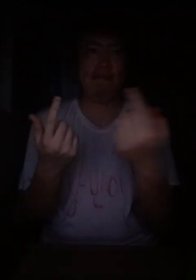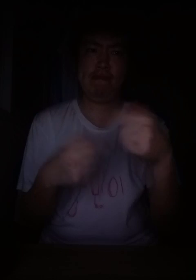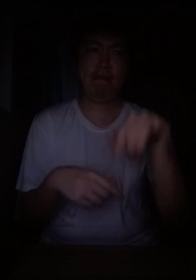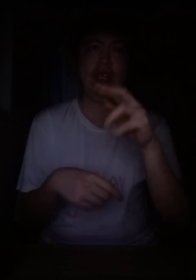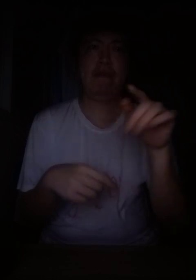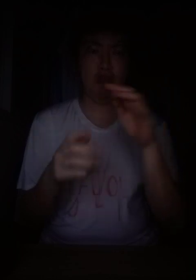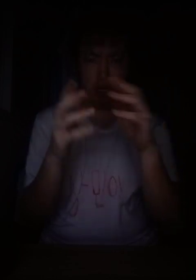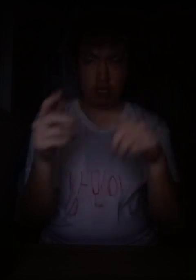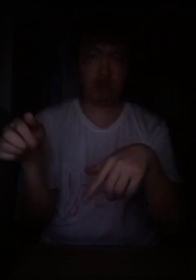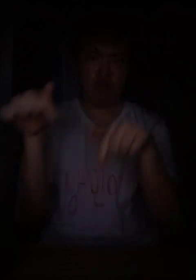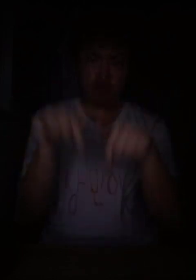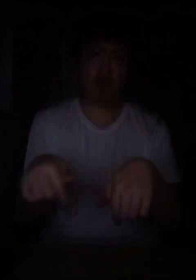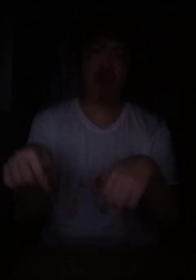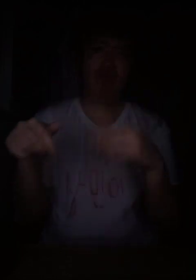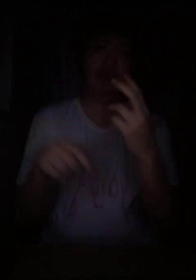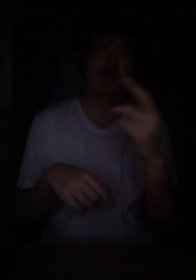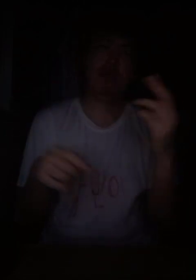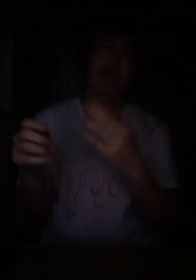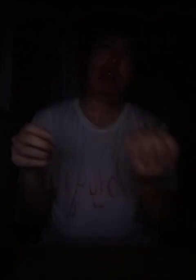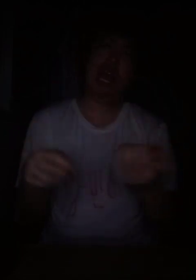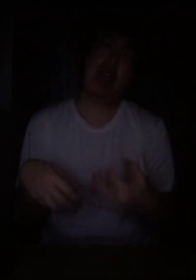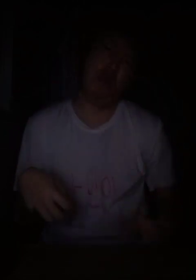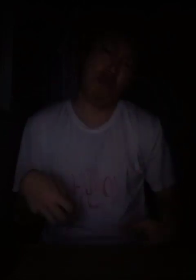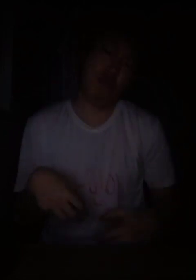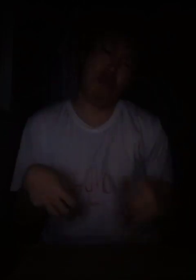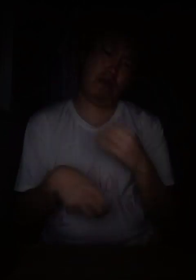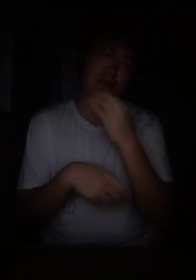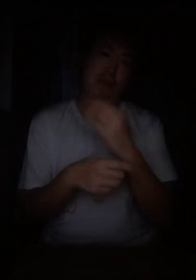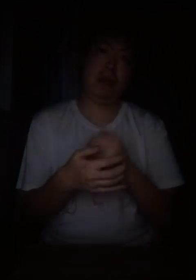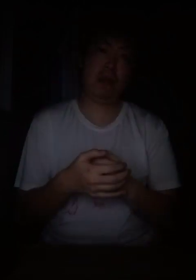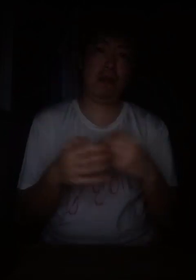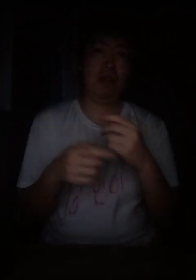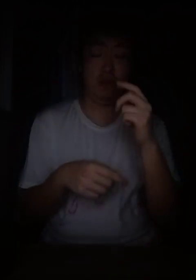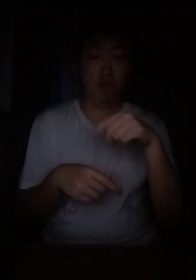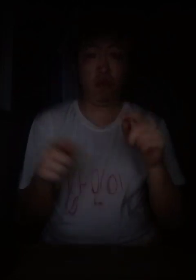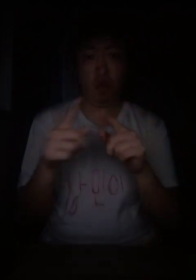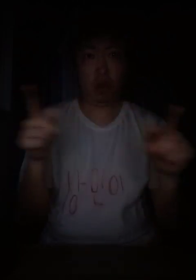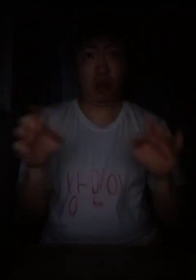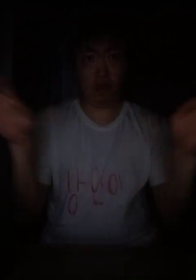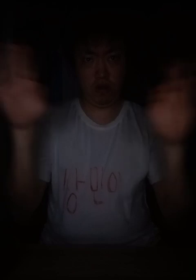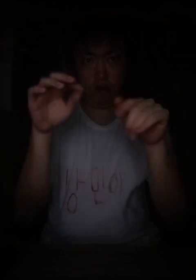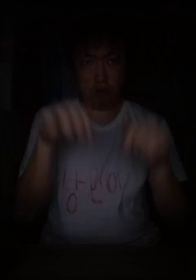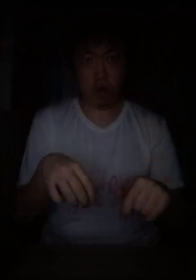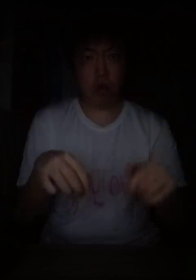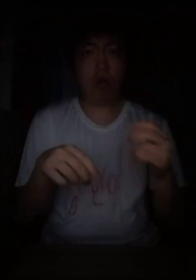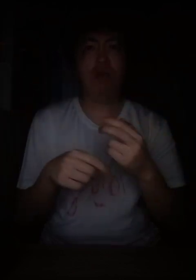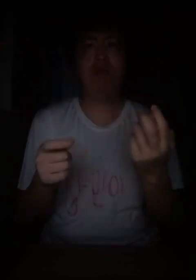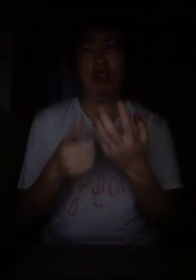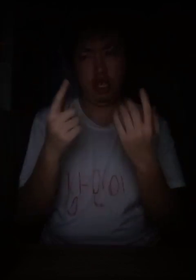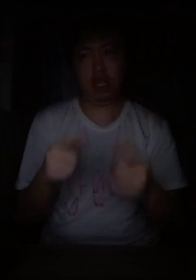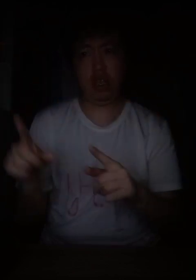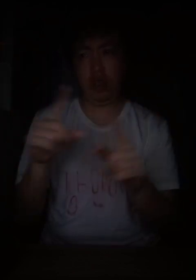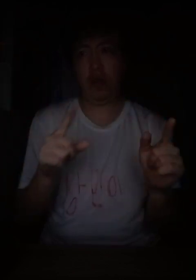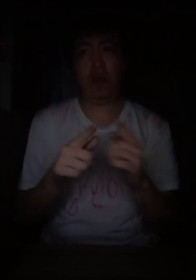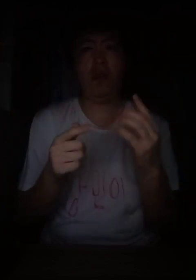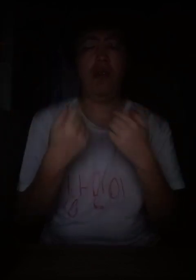17살 박모양이 추락해 발목 등을 다쳤습니다. 박양은 주차장 덮개에 떨어지면서 충격이 완화돼 목숨을 건진